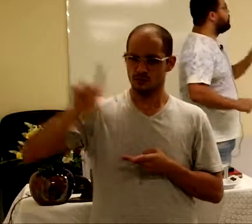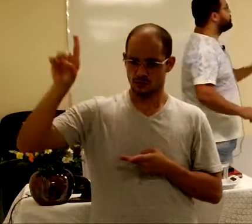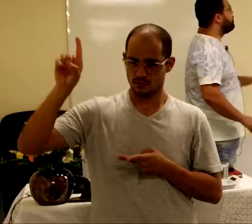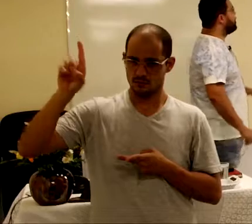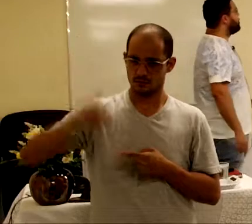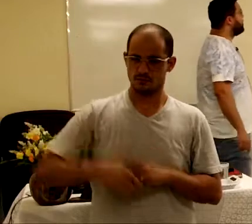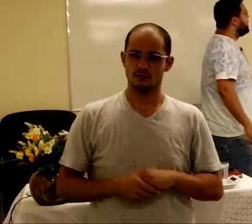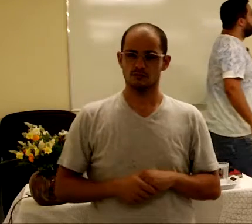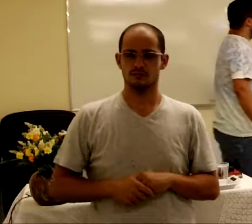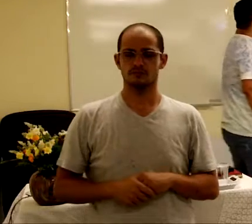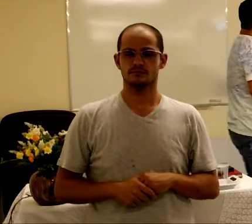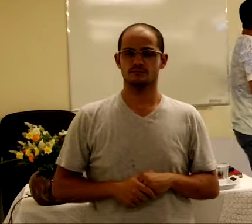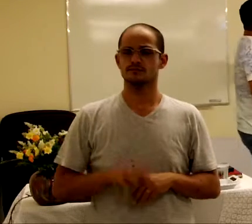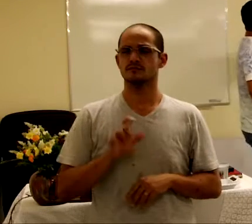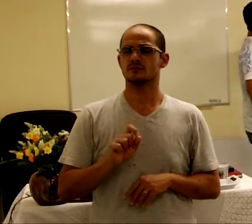Curioso que ele não falou assim,